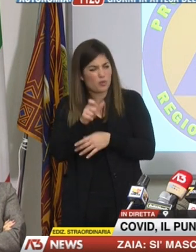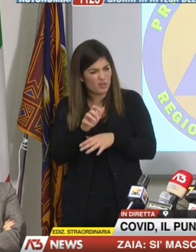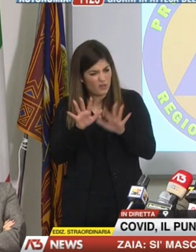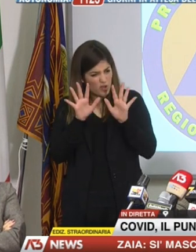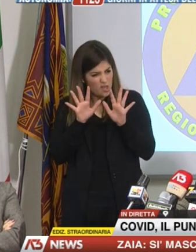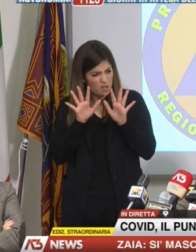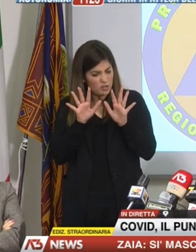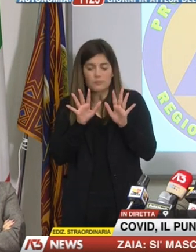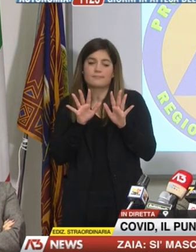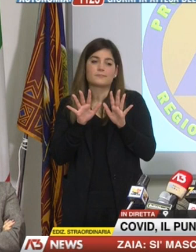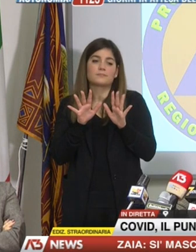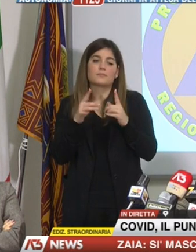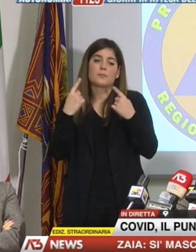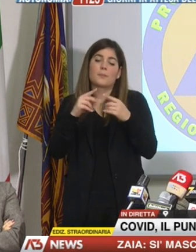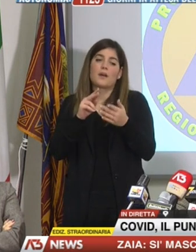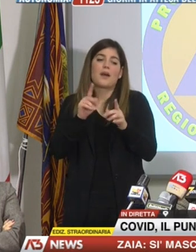È un valore dell'antigenico.